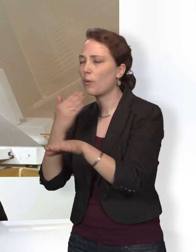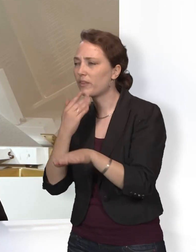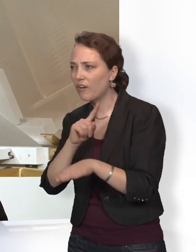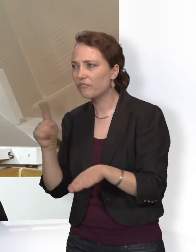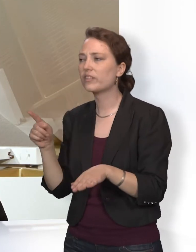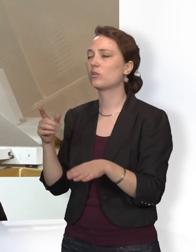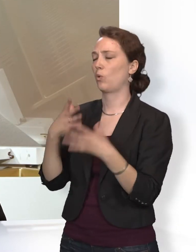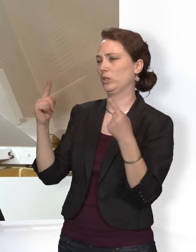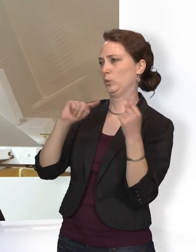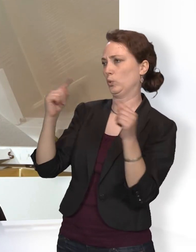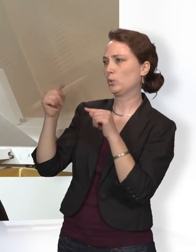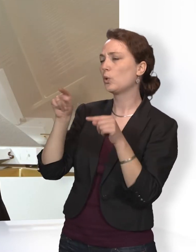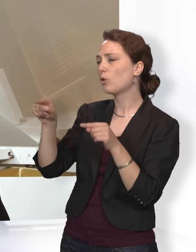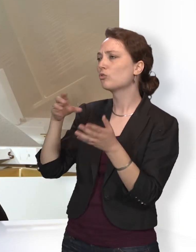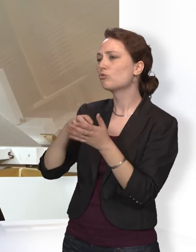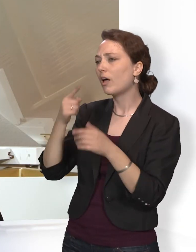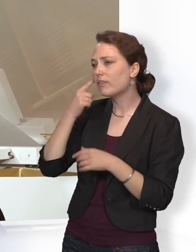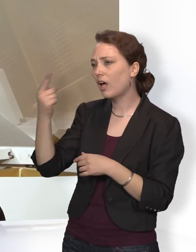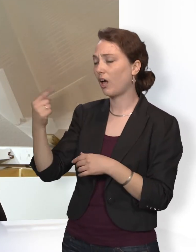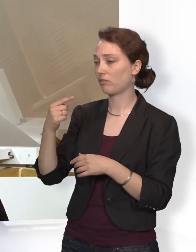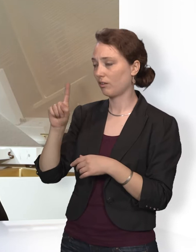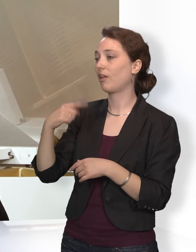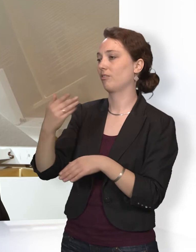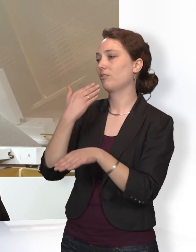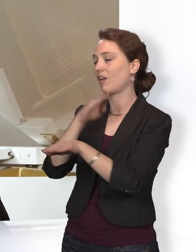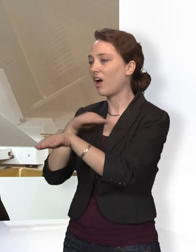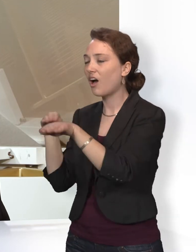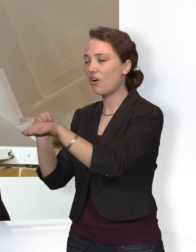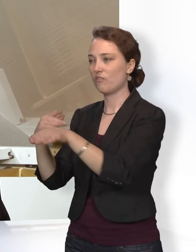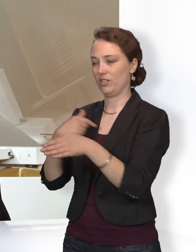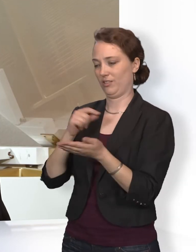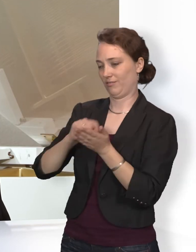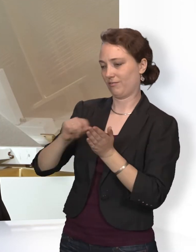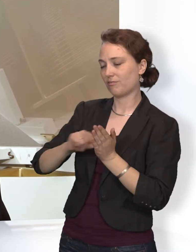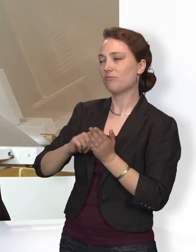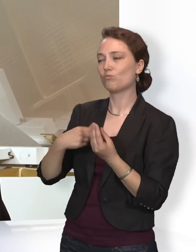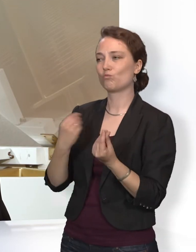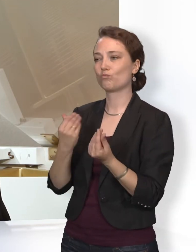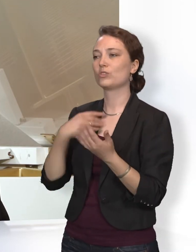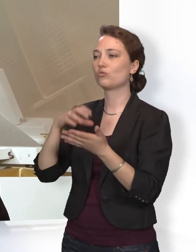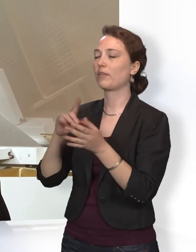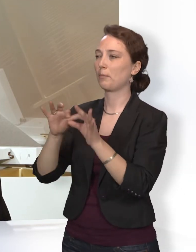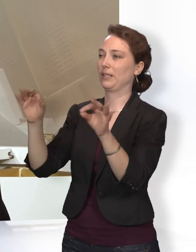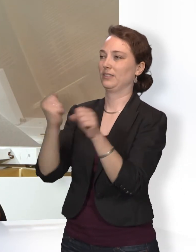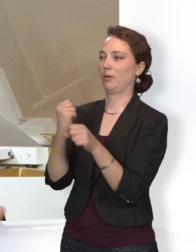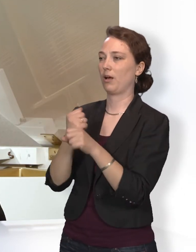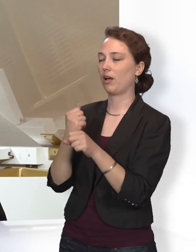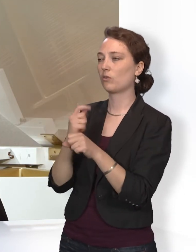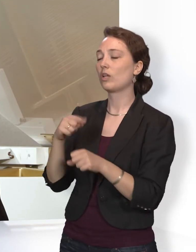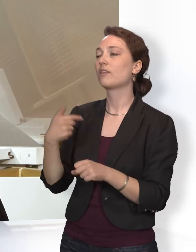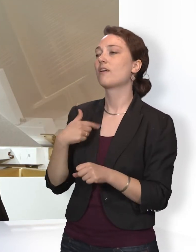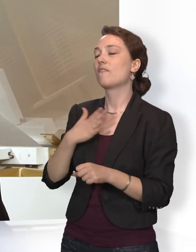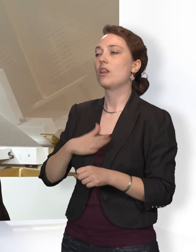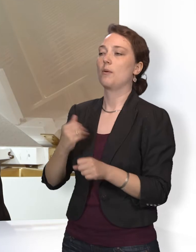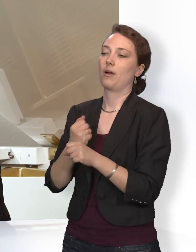durften sie. Ich konnte also dazu beitragen, wie ich es empfunden habe, meine Stadt besser zu machen und wollte dann eine eigene Zeitung